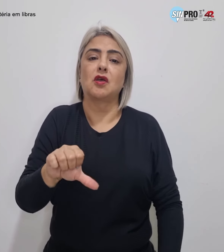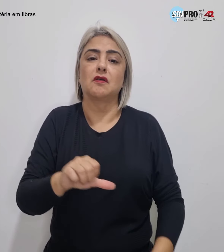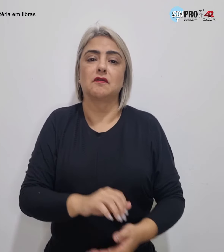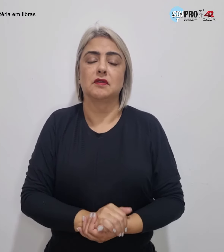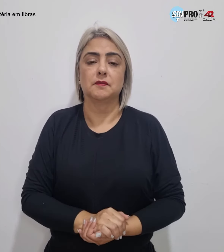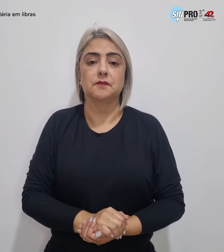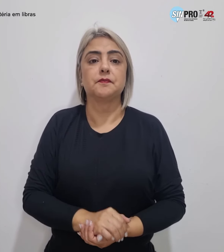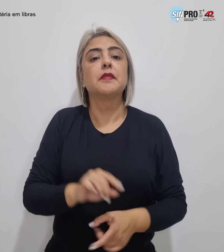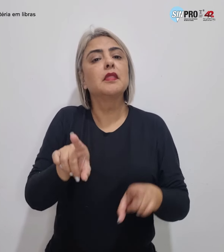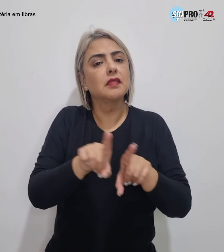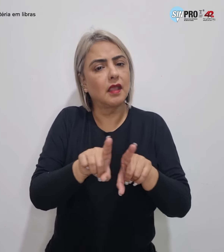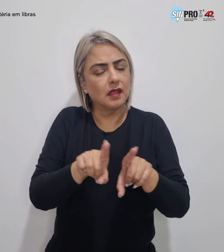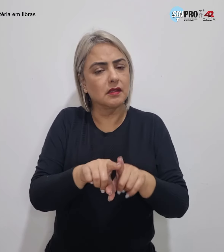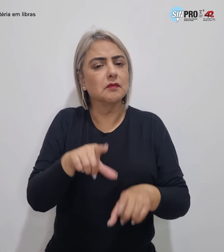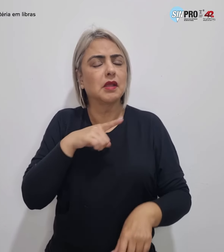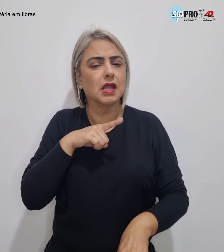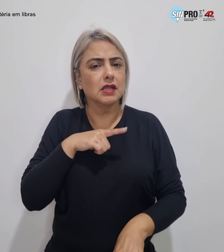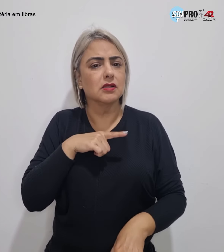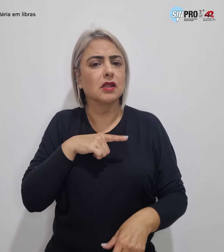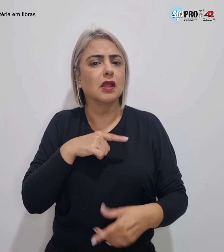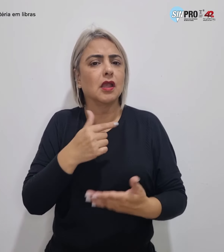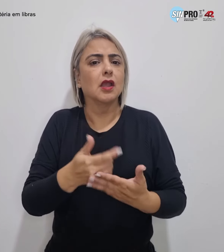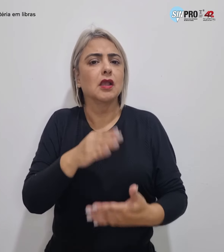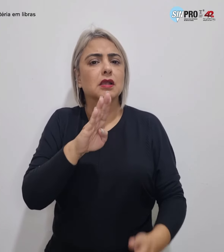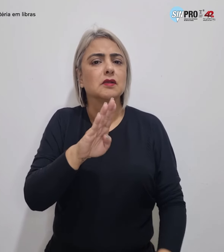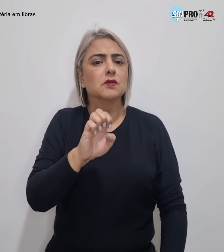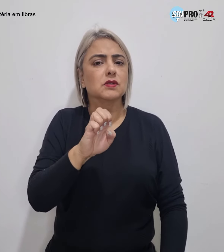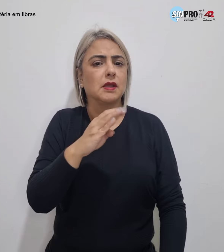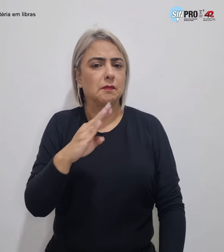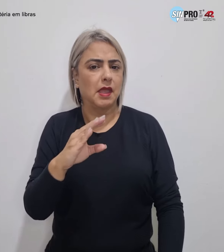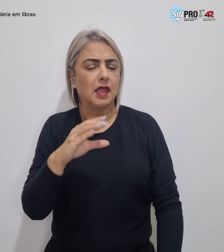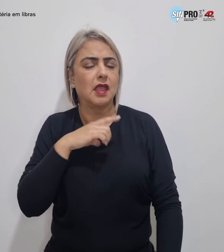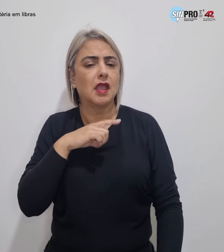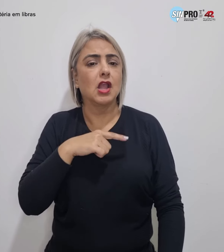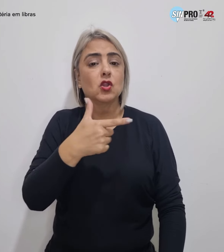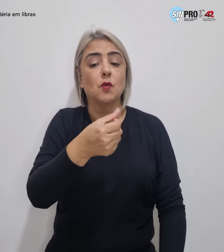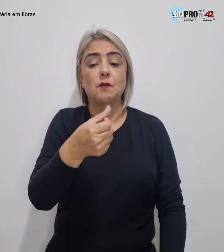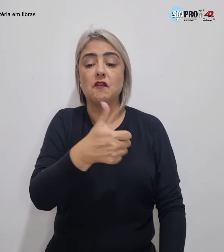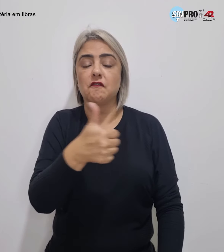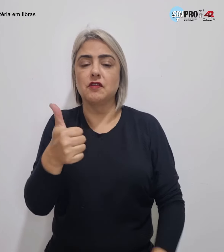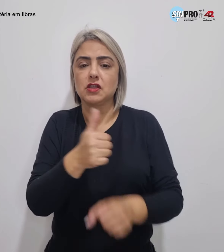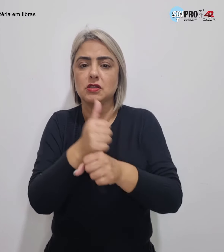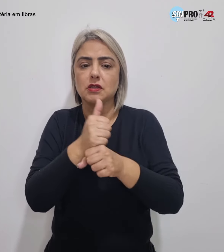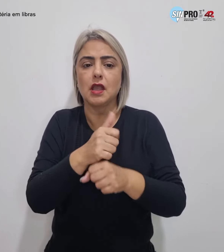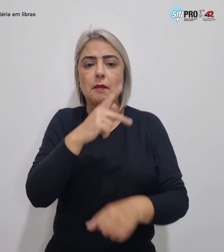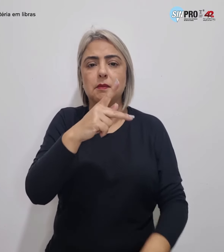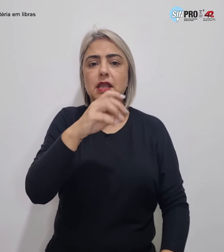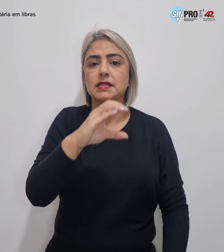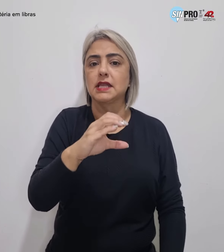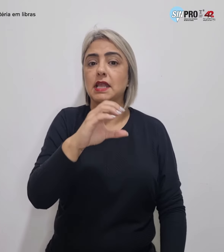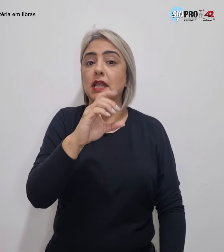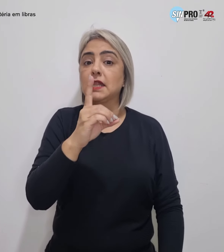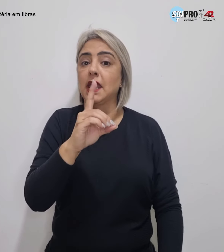ainda segundo o CD em 2021 a pcdf registrou